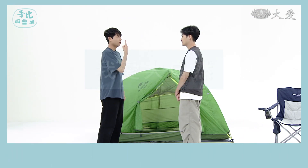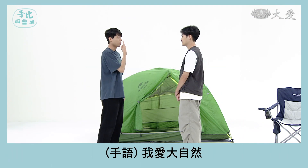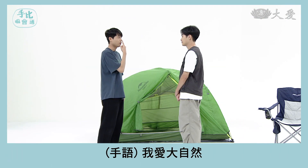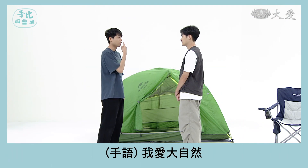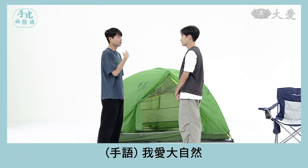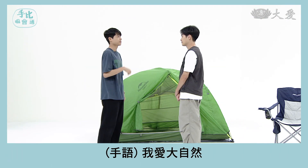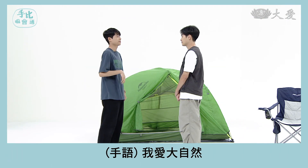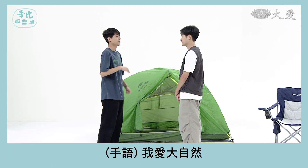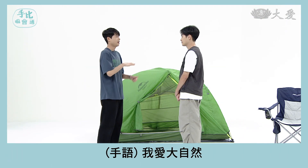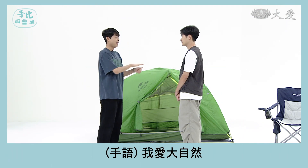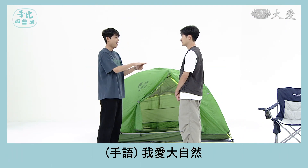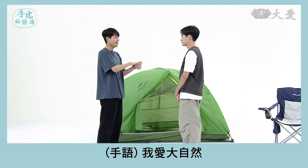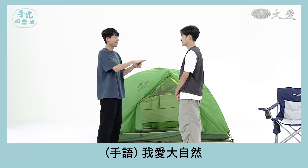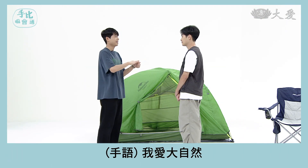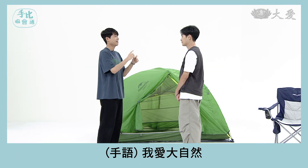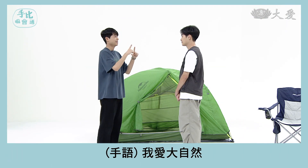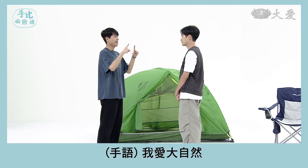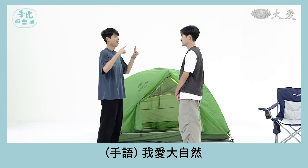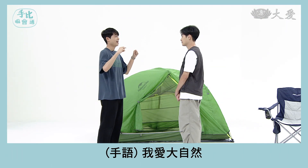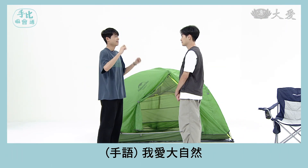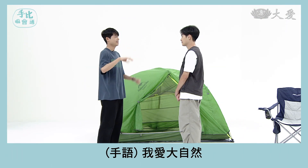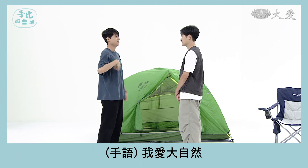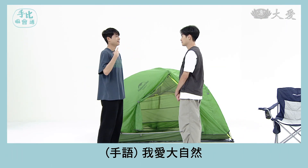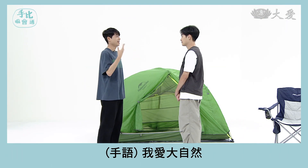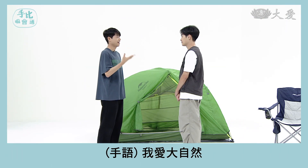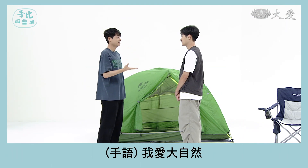我爱大自然，